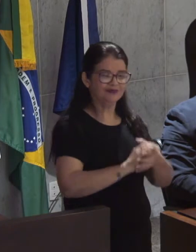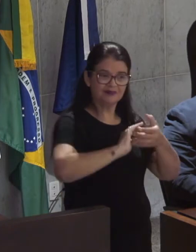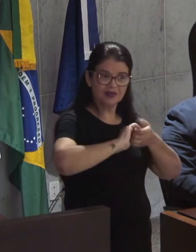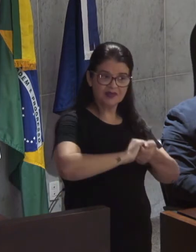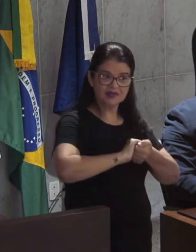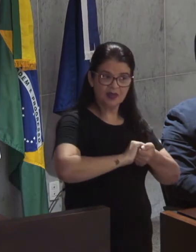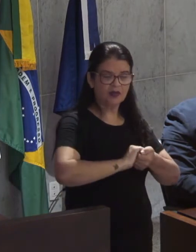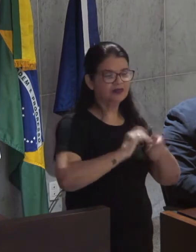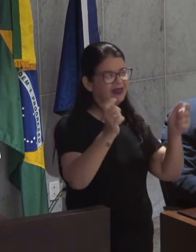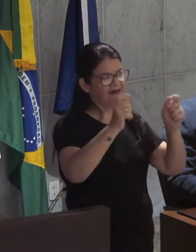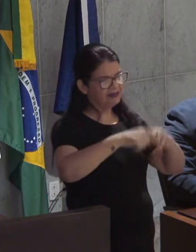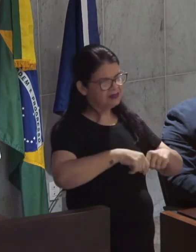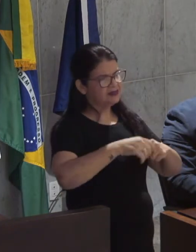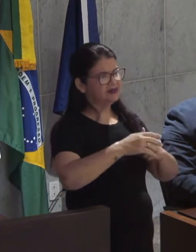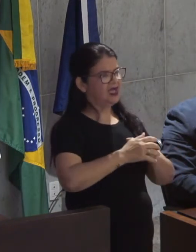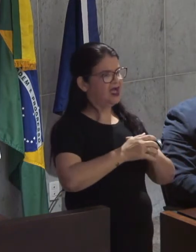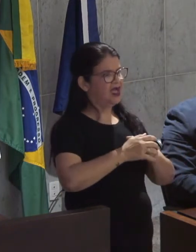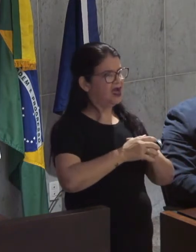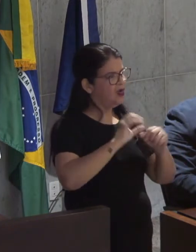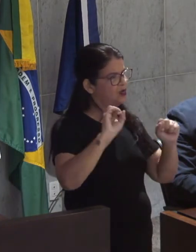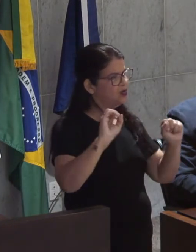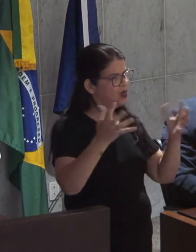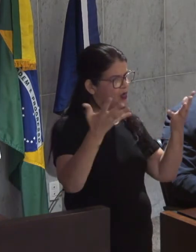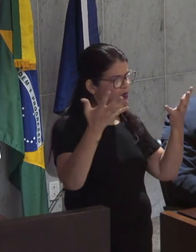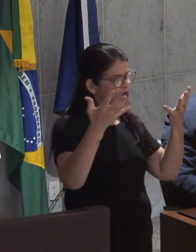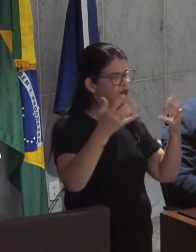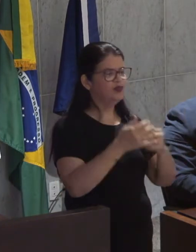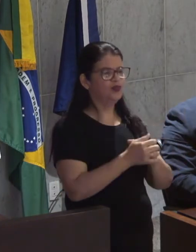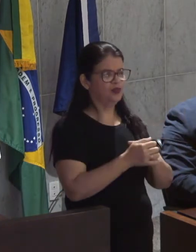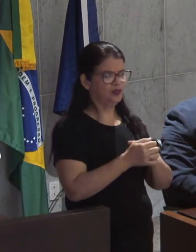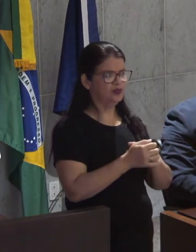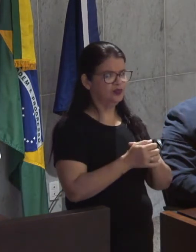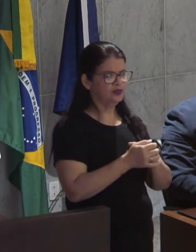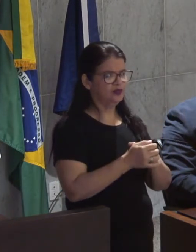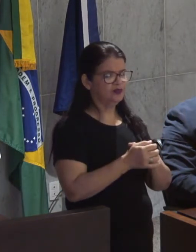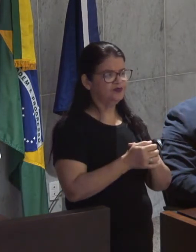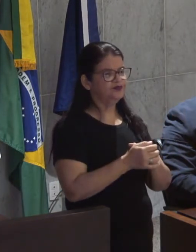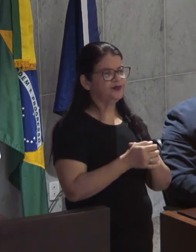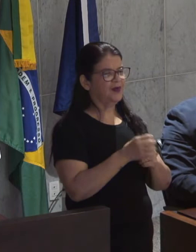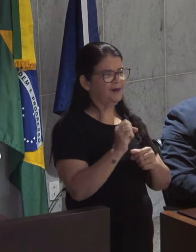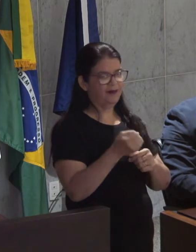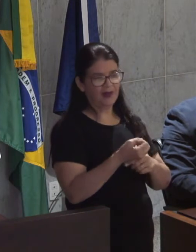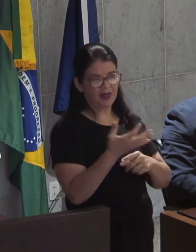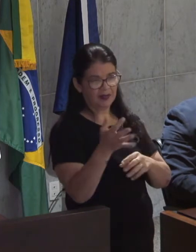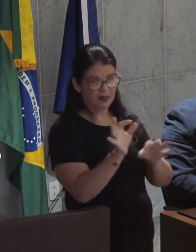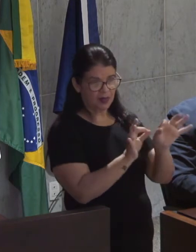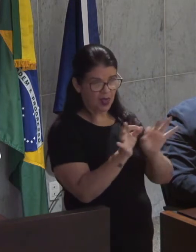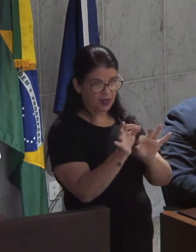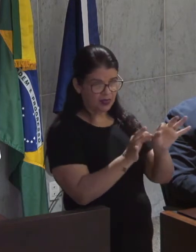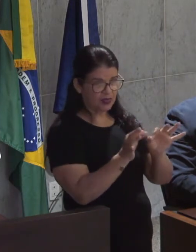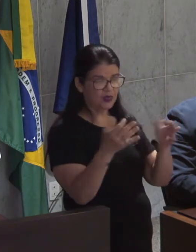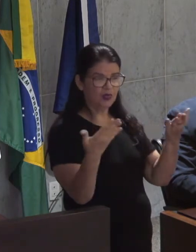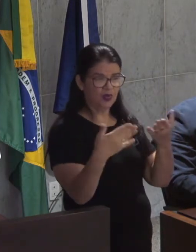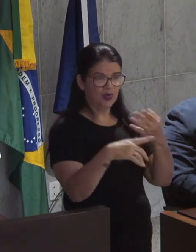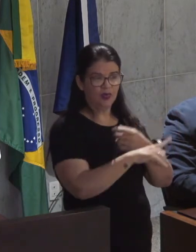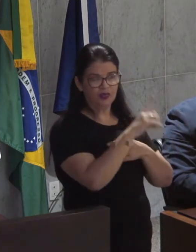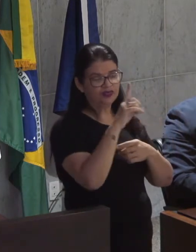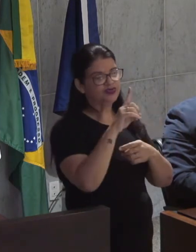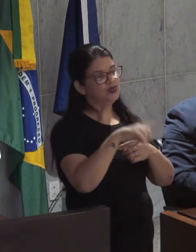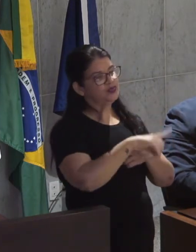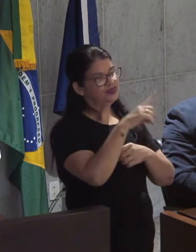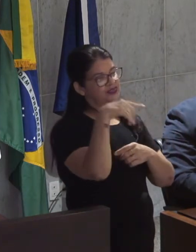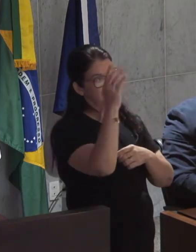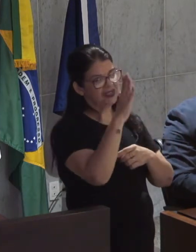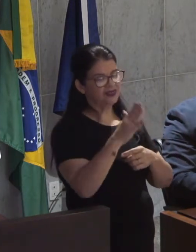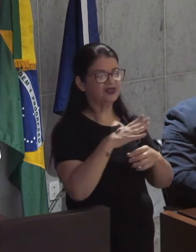dar um louvor para a CONTAG, que articulou o dia de hoje, um dia nacional de mobilização